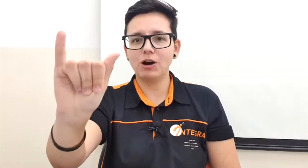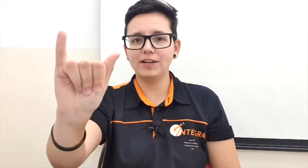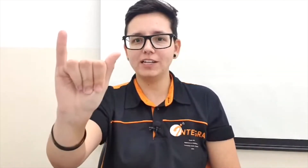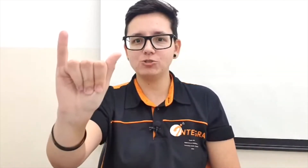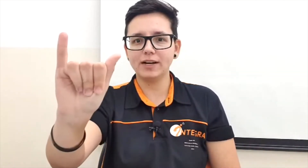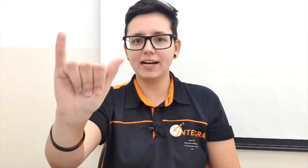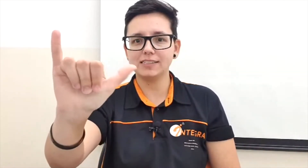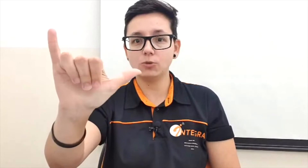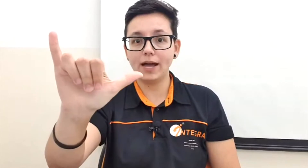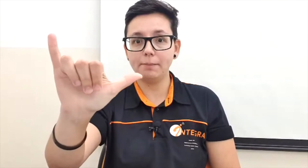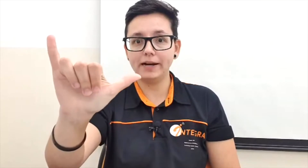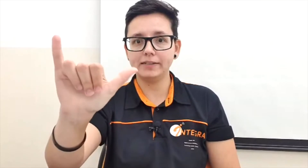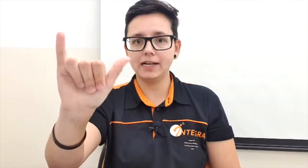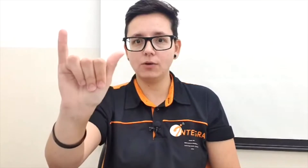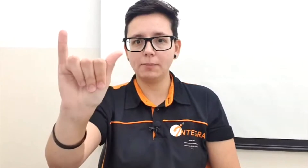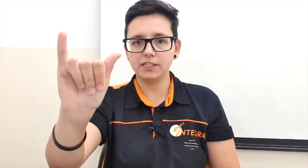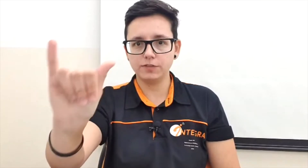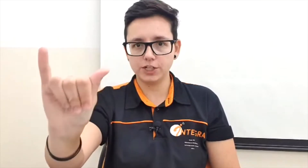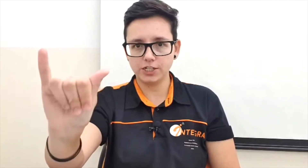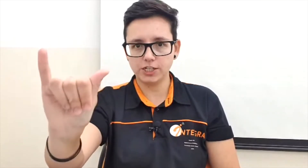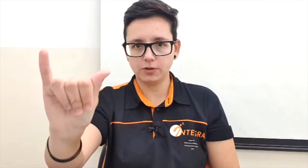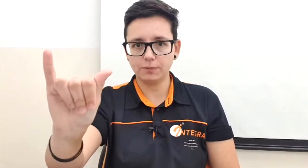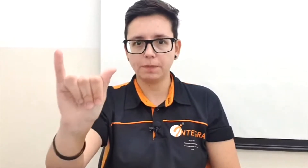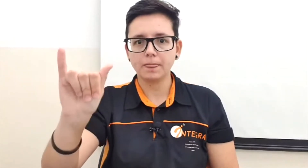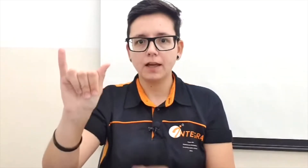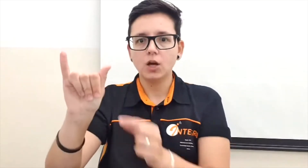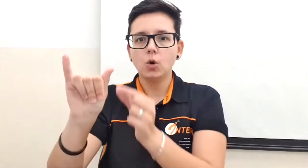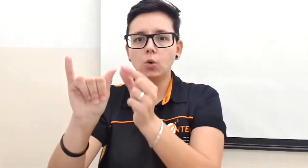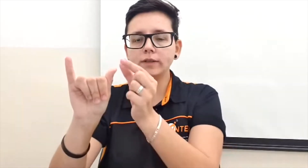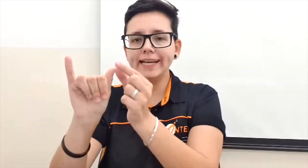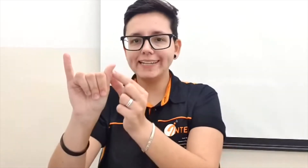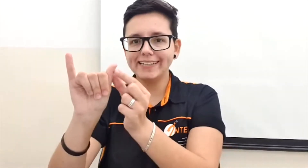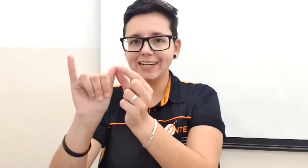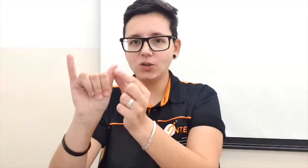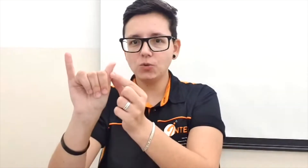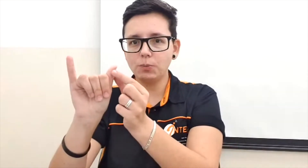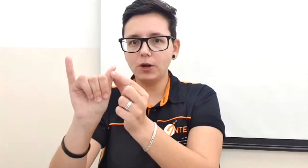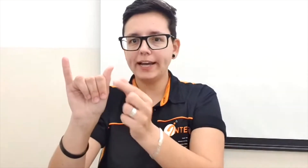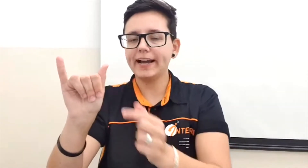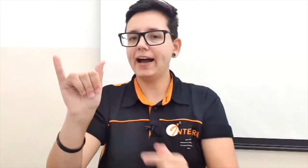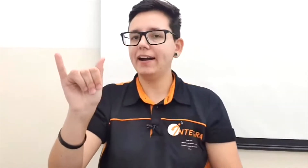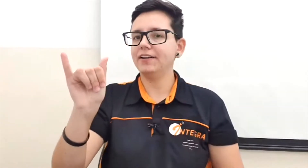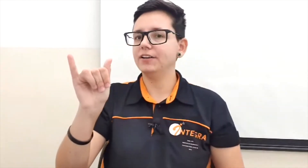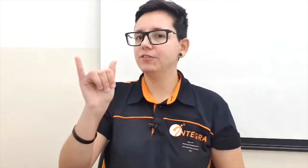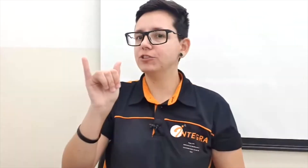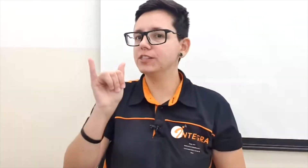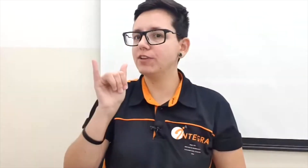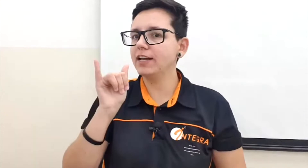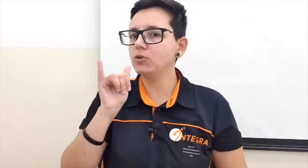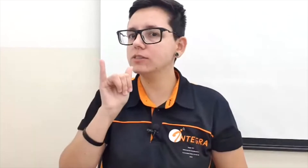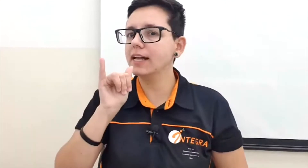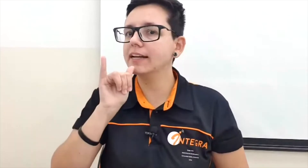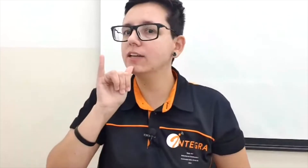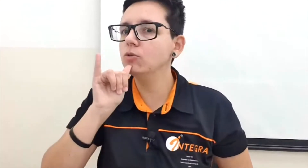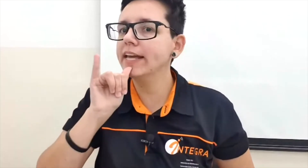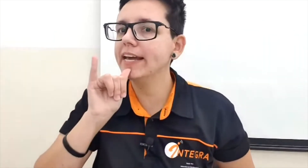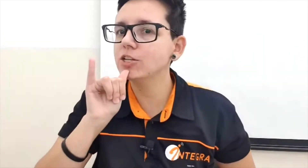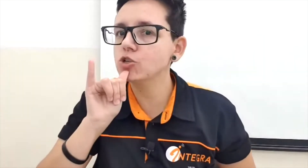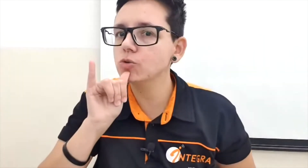aí na sua casa, não é abertão, é mais fechadinho. O dedão, o polegar, você vai encostar aqui no queixo,